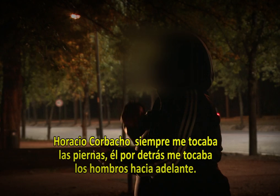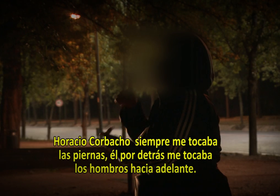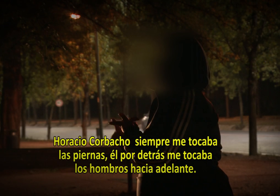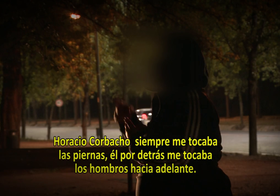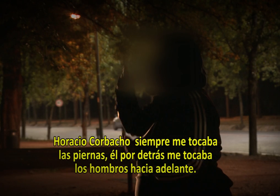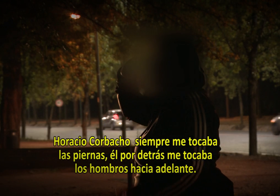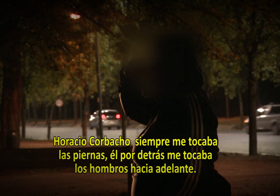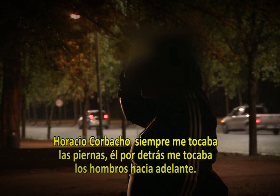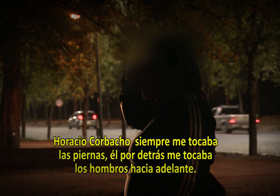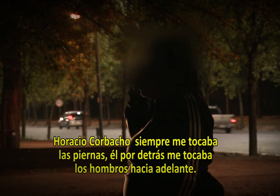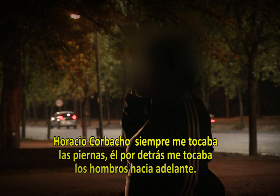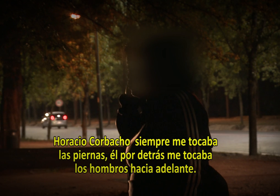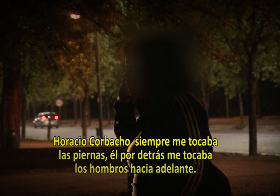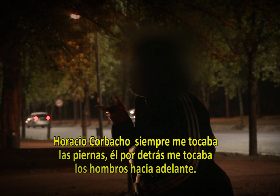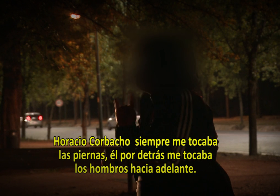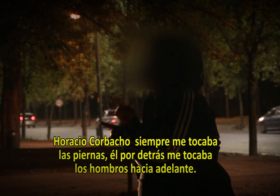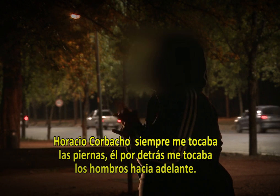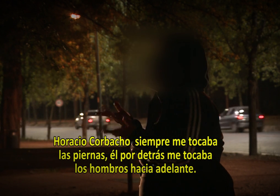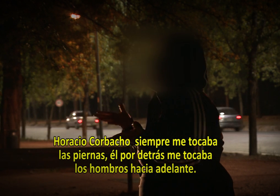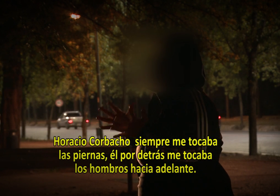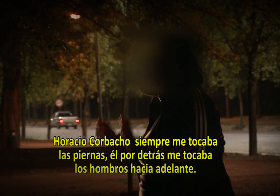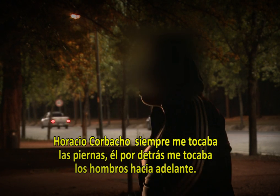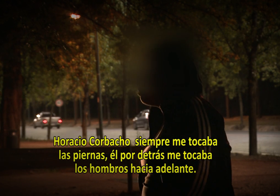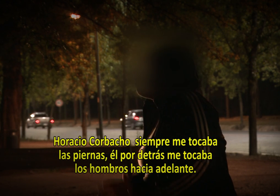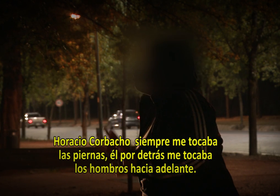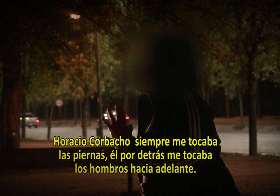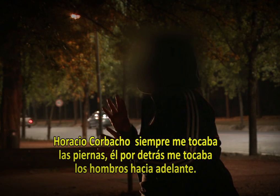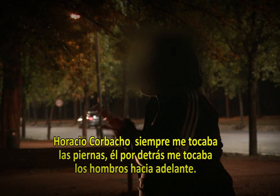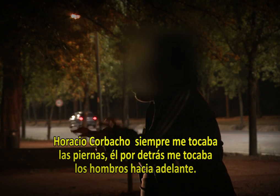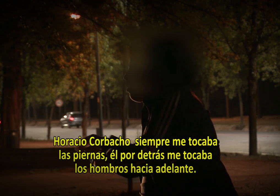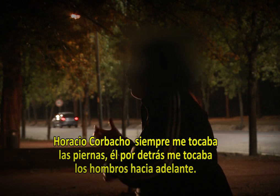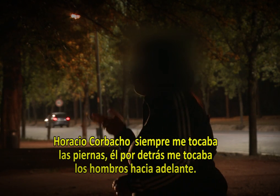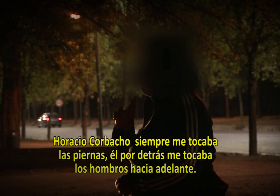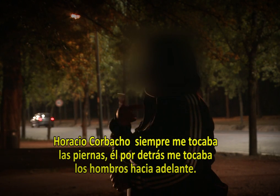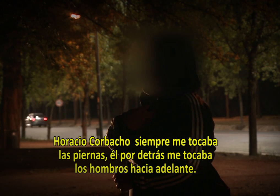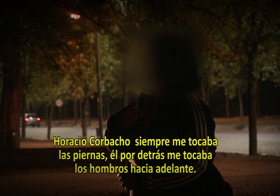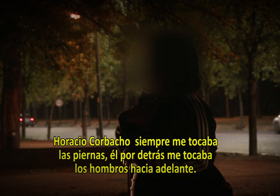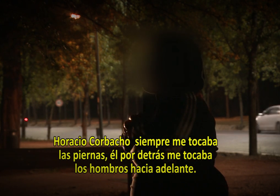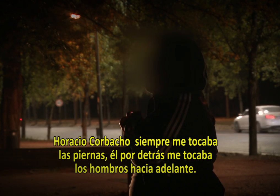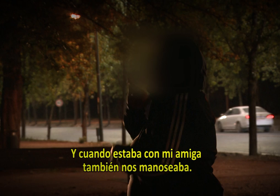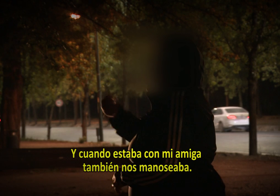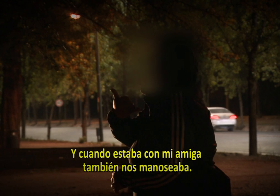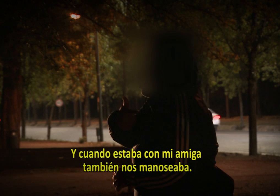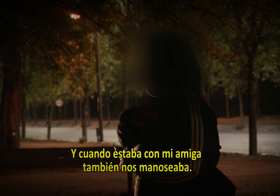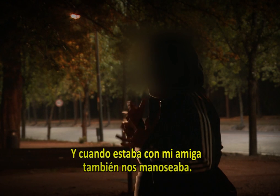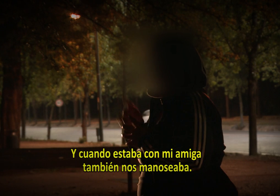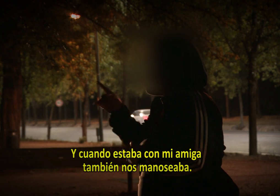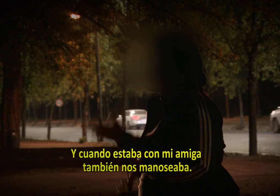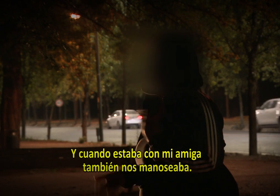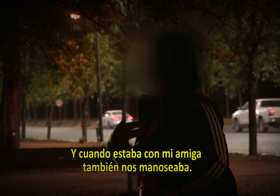Horacio Corbacho siempre me tocaba las piernas. Él por detrás me tocaba los hombros hacia adelante. Y cuando estaba con mi amiga,